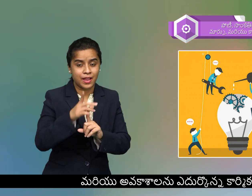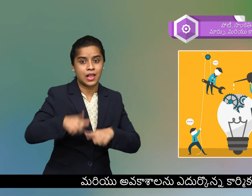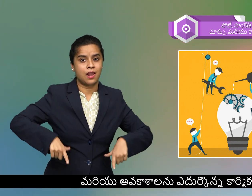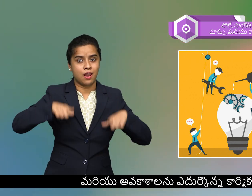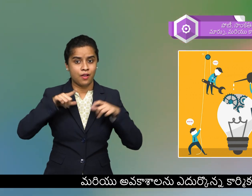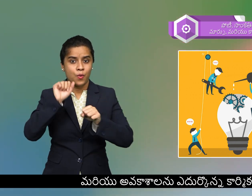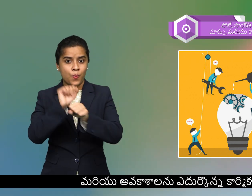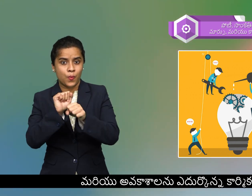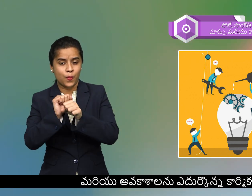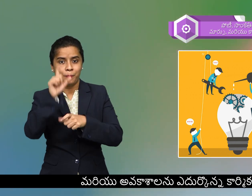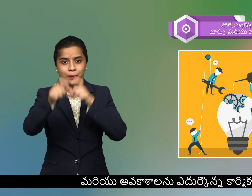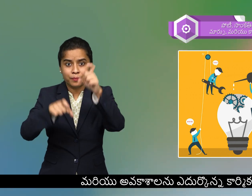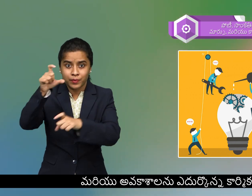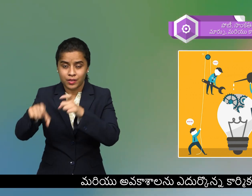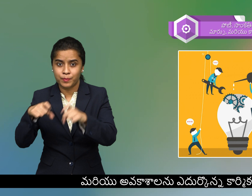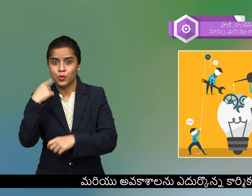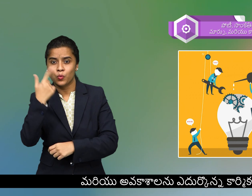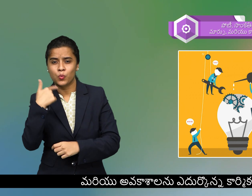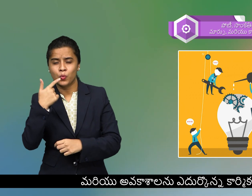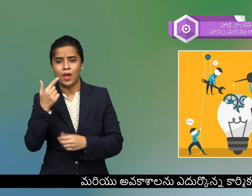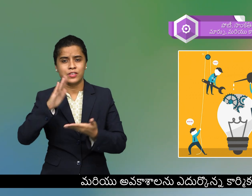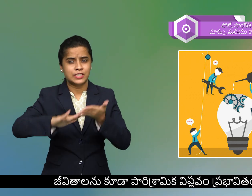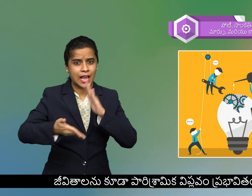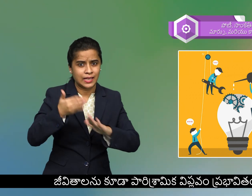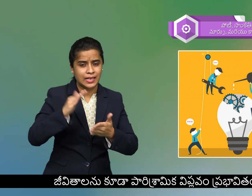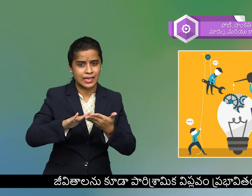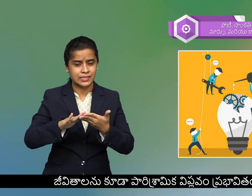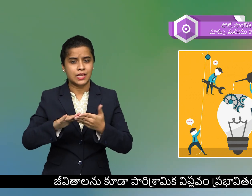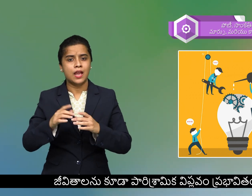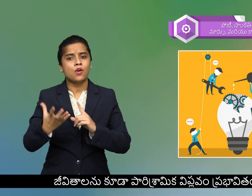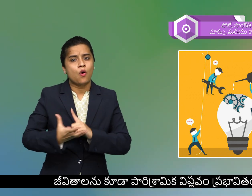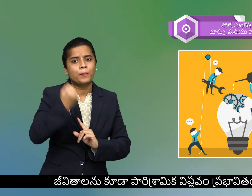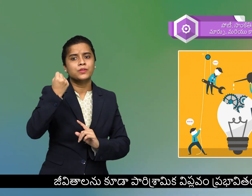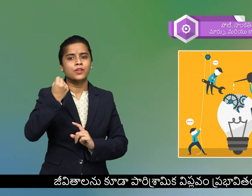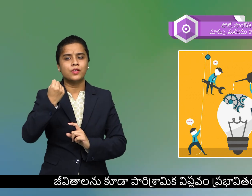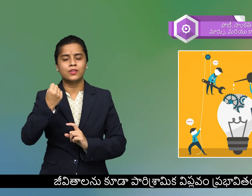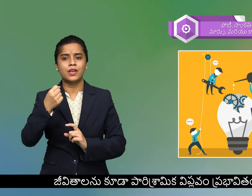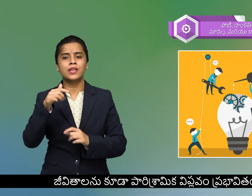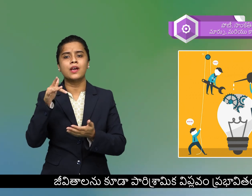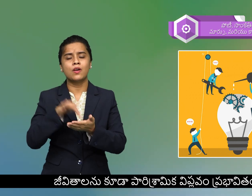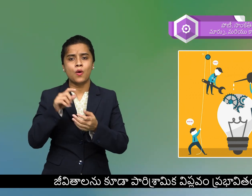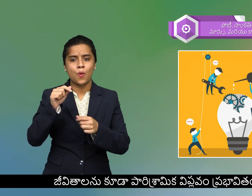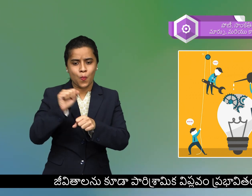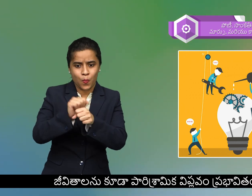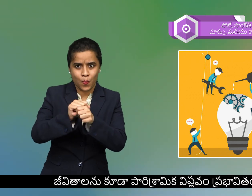మరియు అవకాశాలను ఎదుర్కొన్న కార్మికుల జీవితాలను కూడా పారిశ్రామిక విప్లవం ప్రభావితం